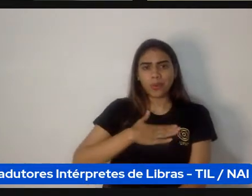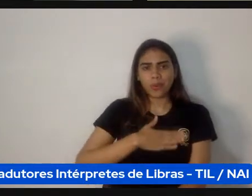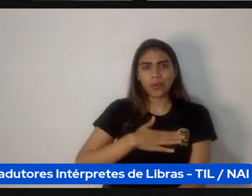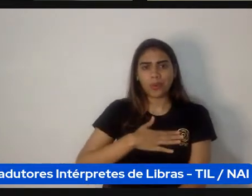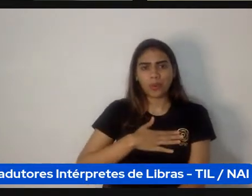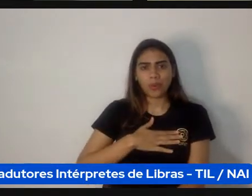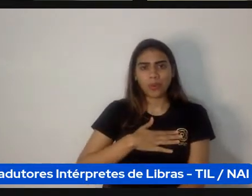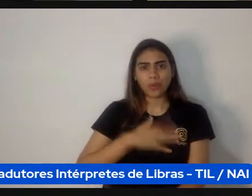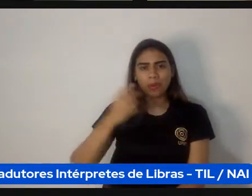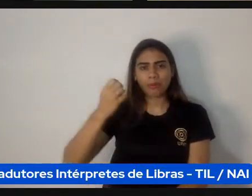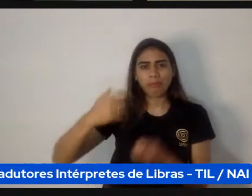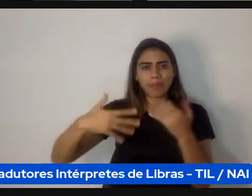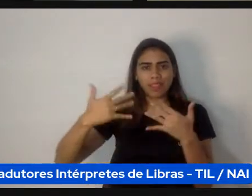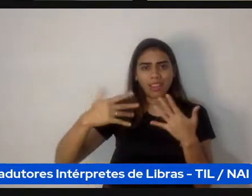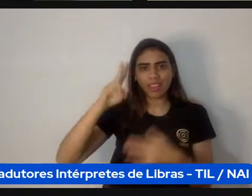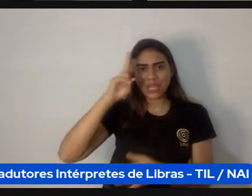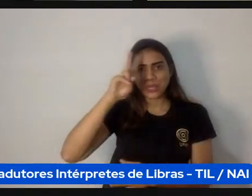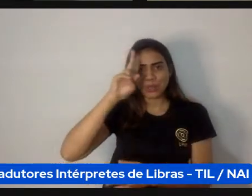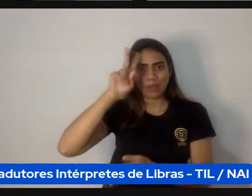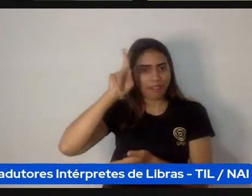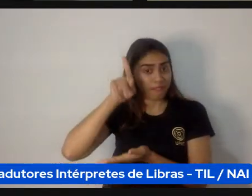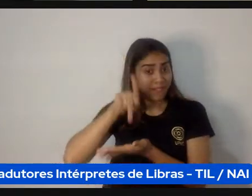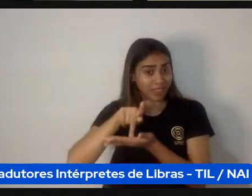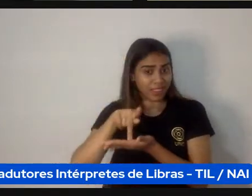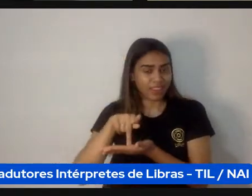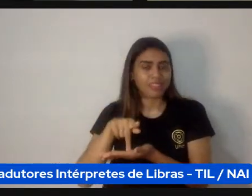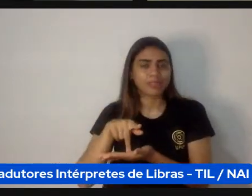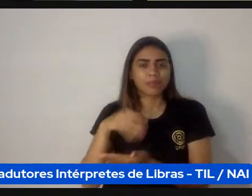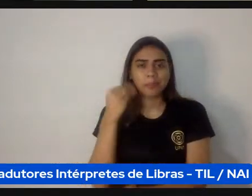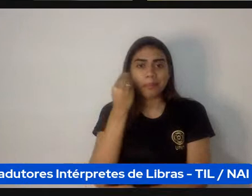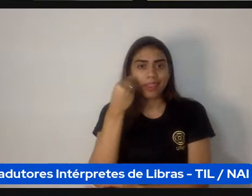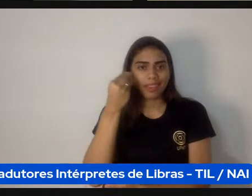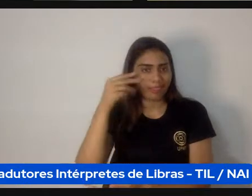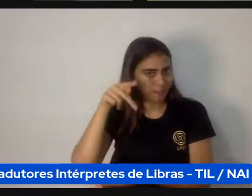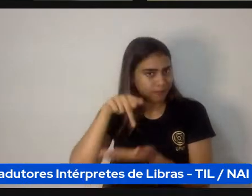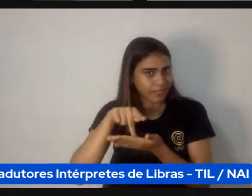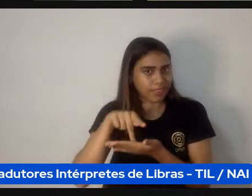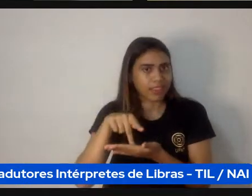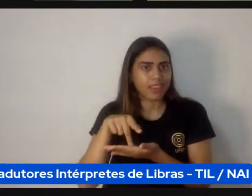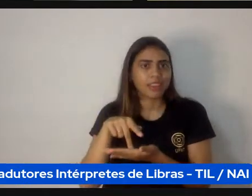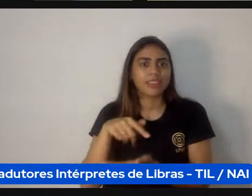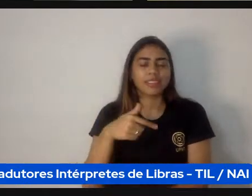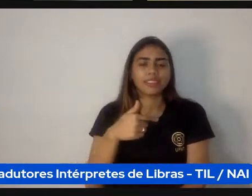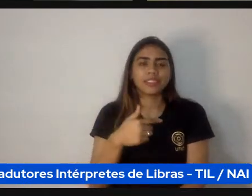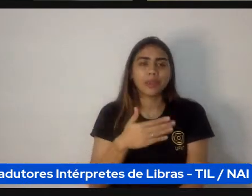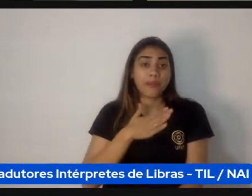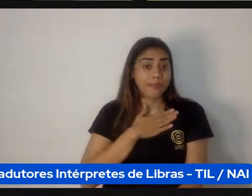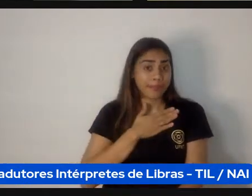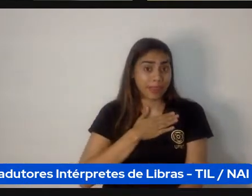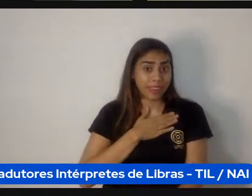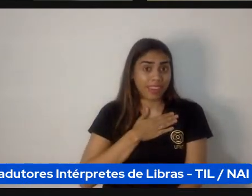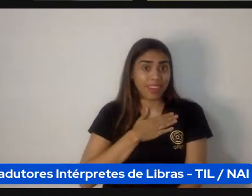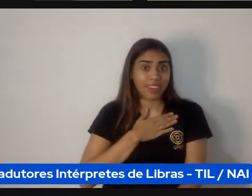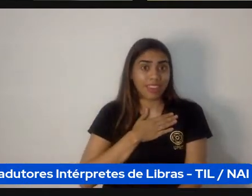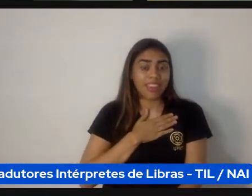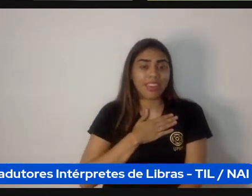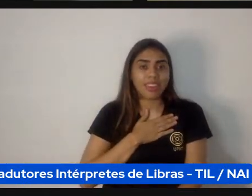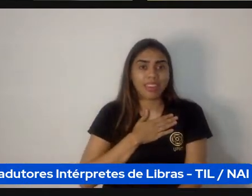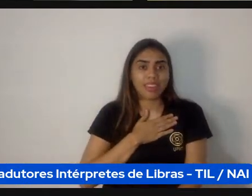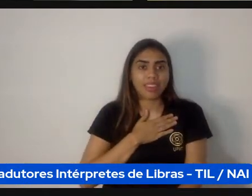verídicos. Um exemplo, uma experiência. Que tive a última semana que estive em aula